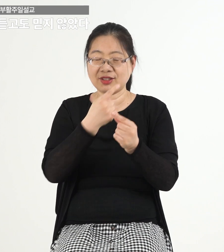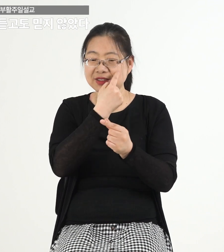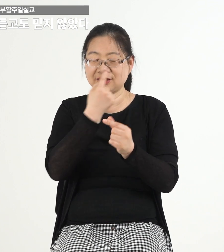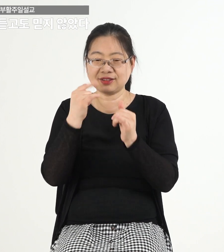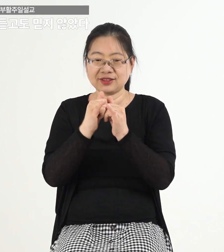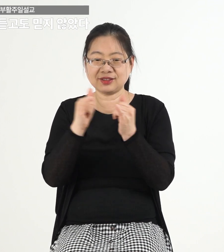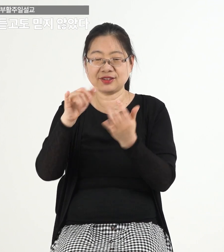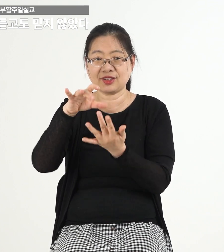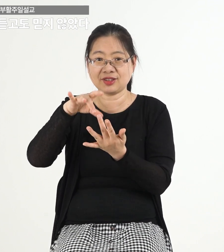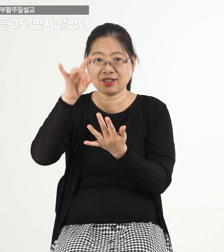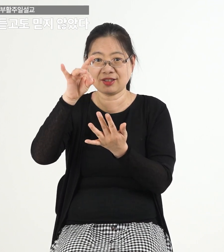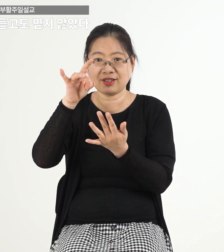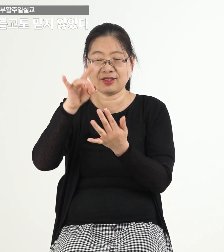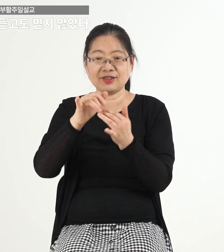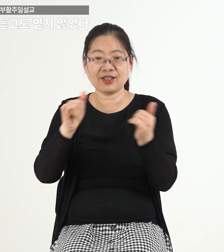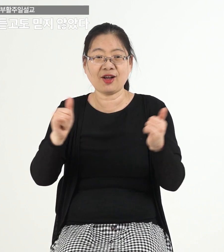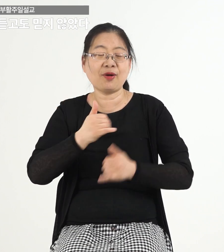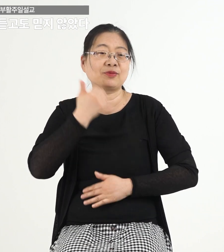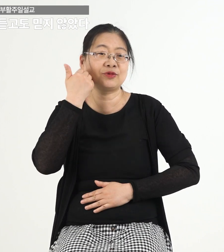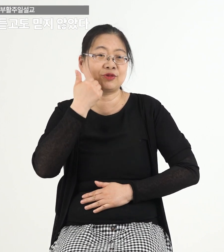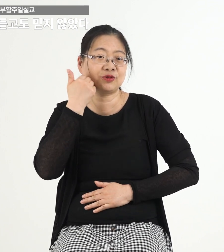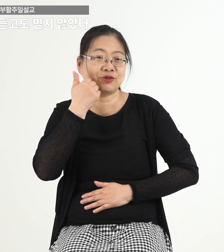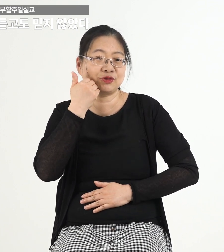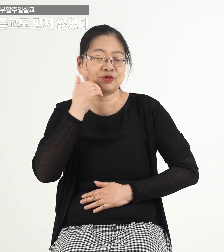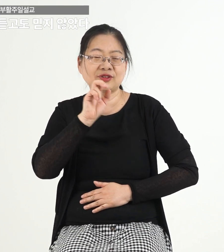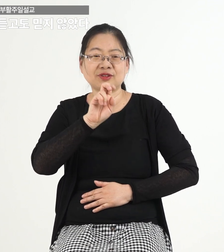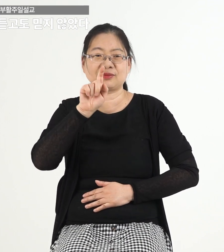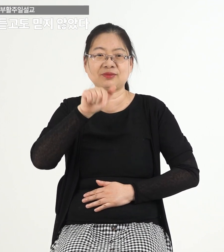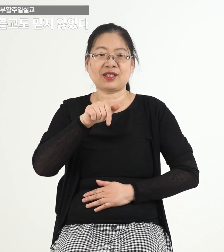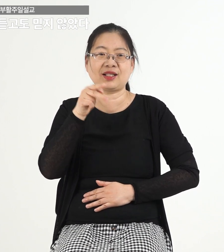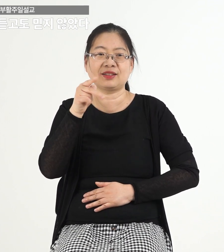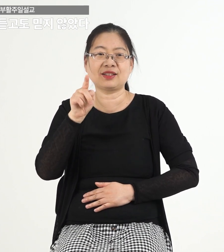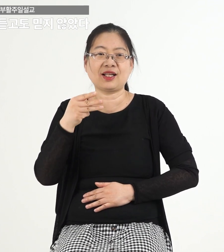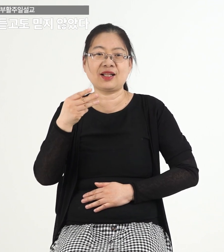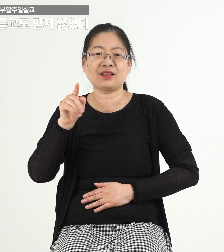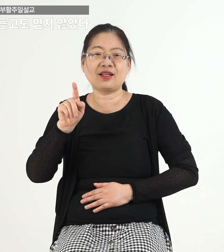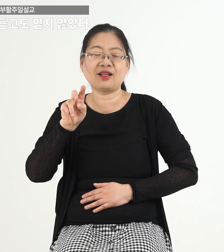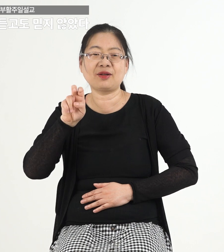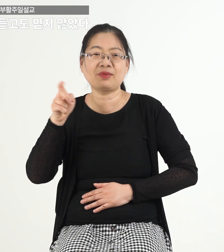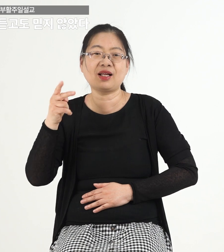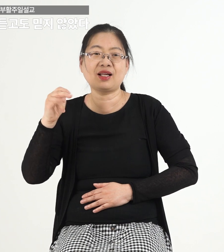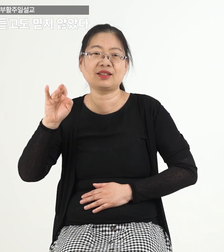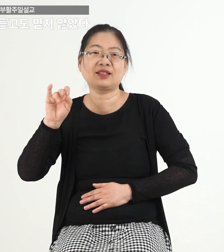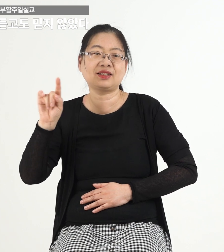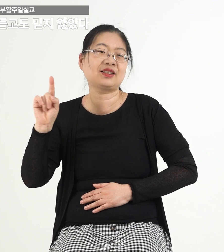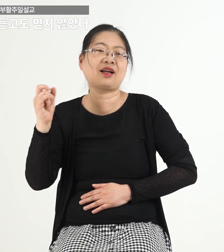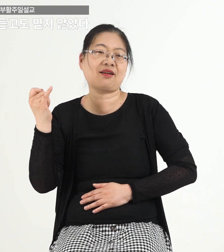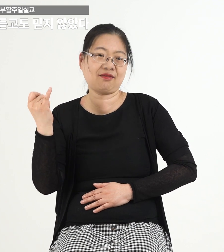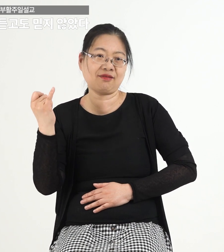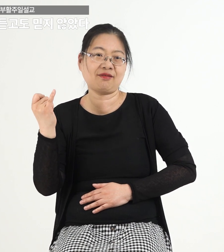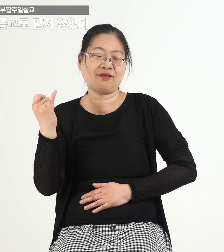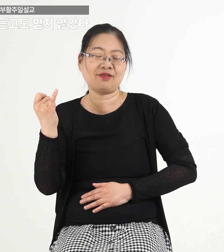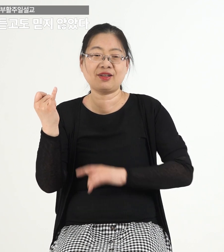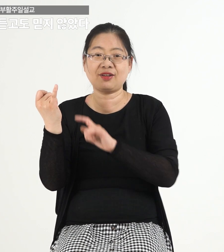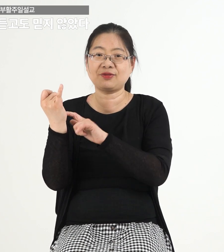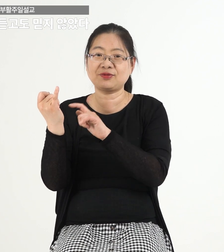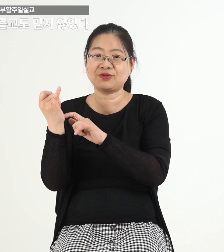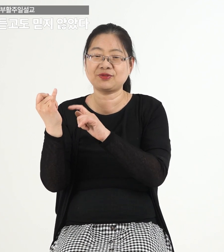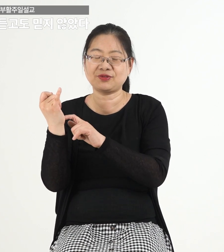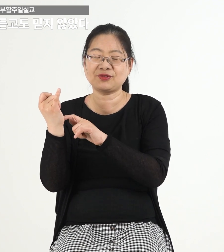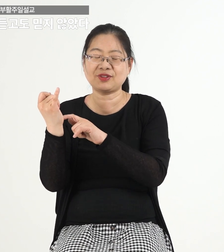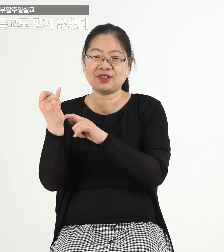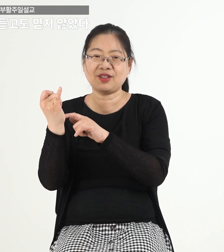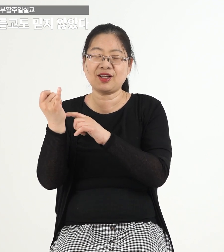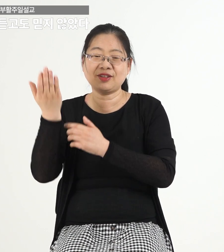증인으로 택한 인물이 막달라 마리아입니다. 근데 이분의 전력을 성경